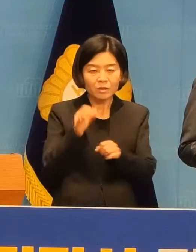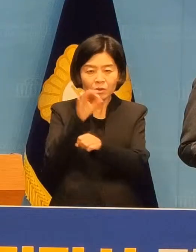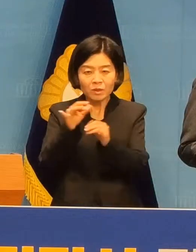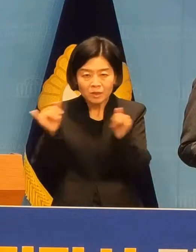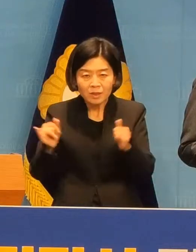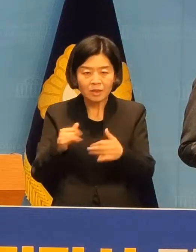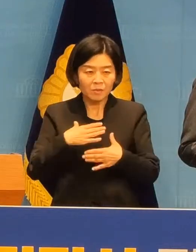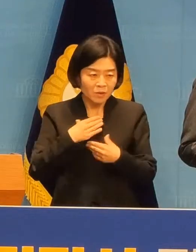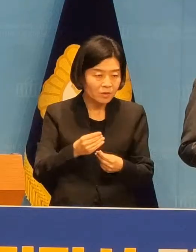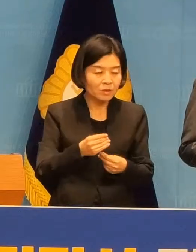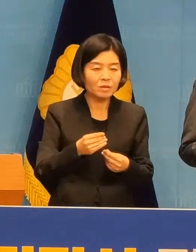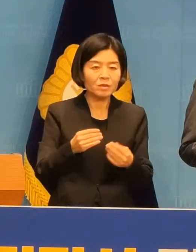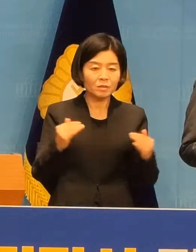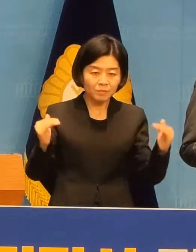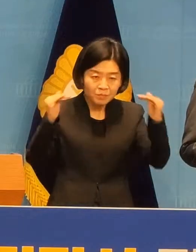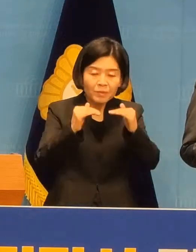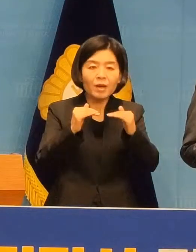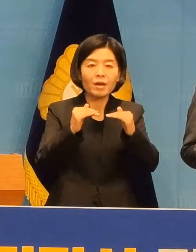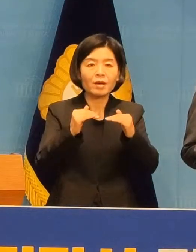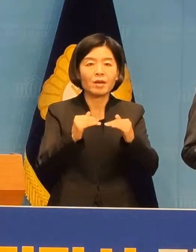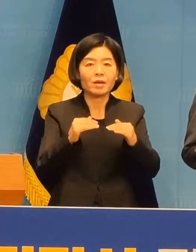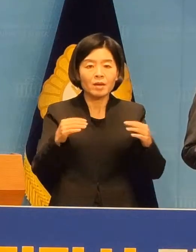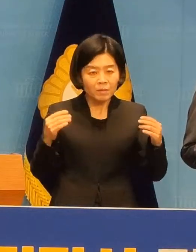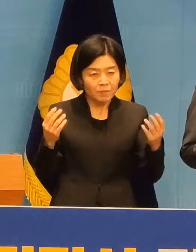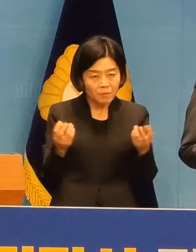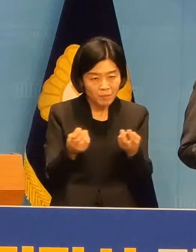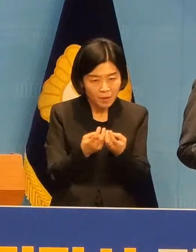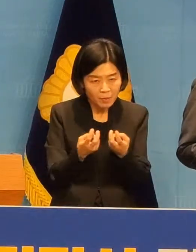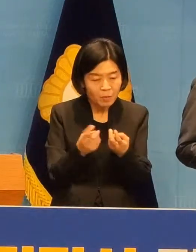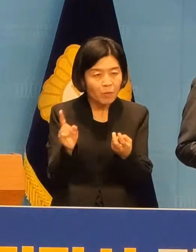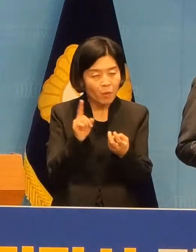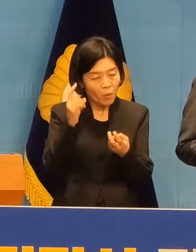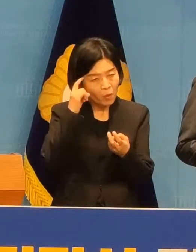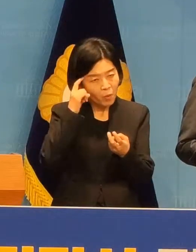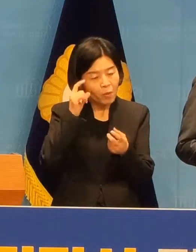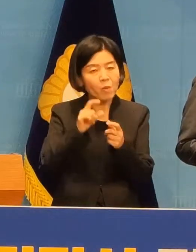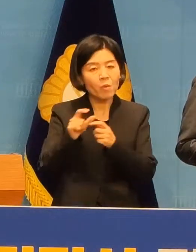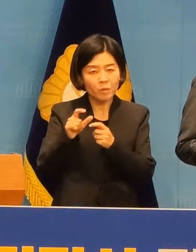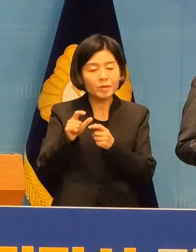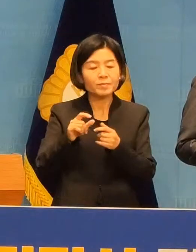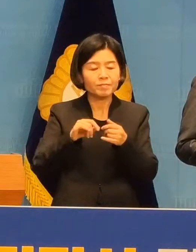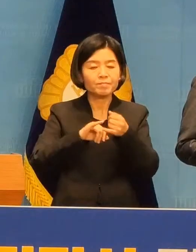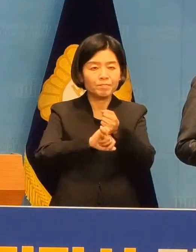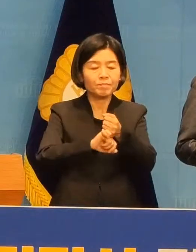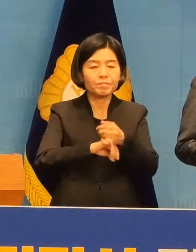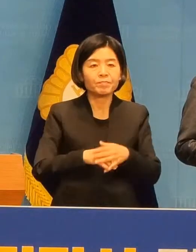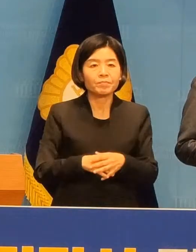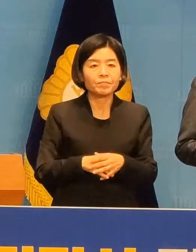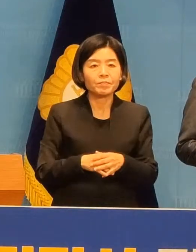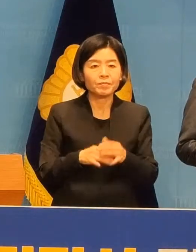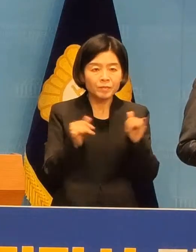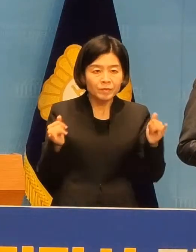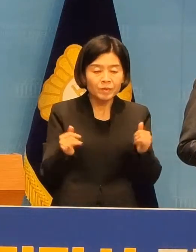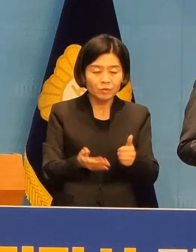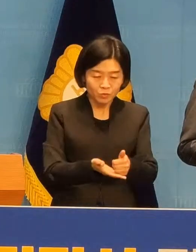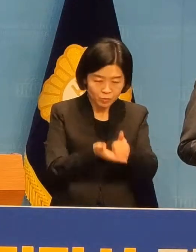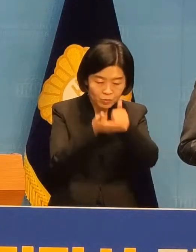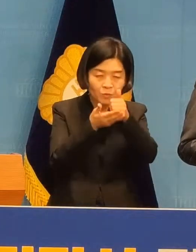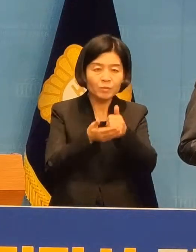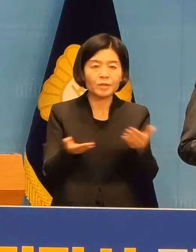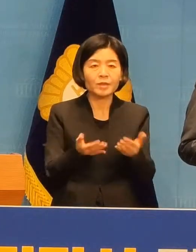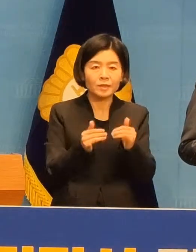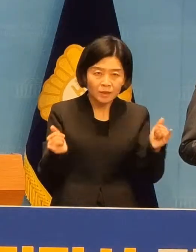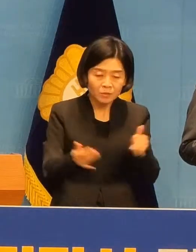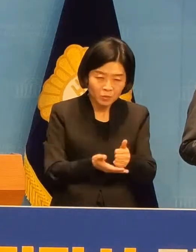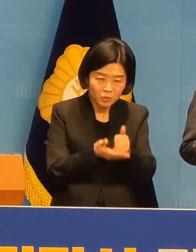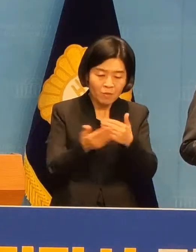건강권 사이에 타협점을 찾을 수 있는 방안을 함께 모색해 나가겠습니다. 일하는 사람들의 존엄과 건강이 지켜질